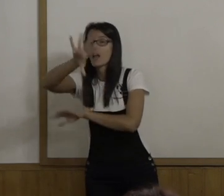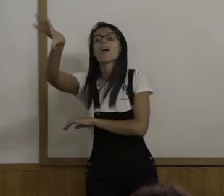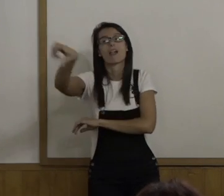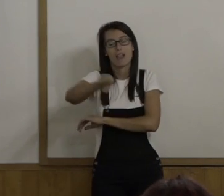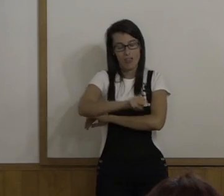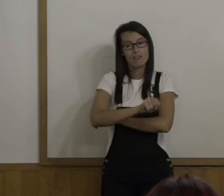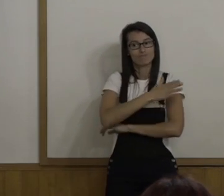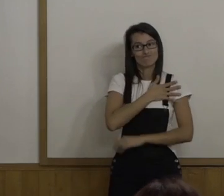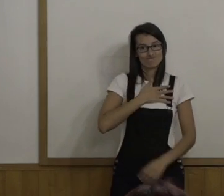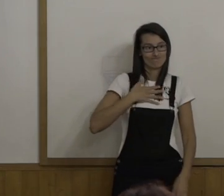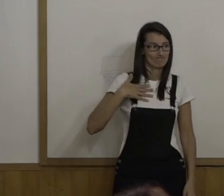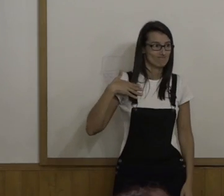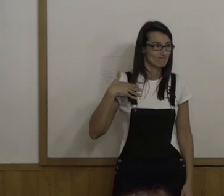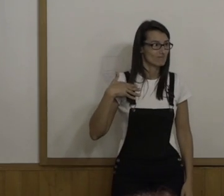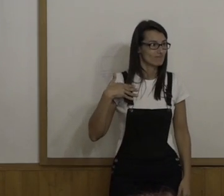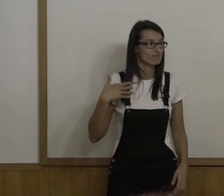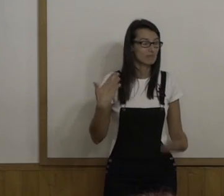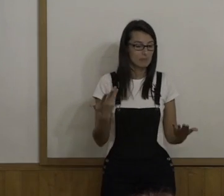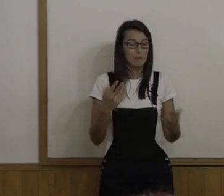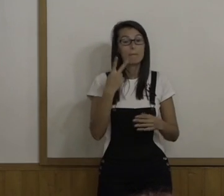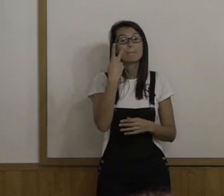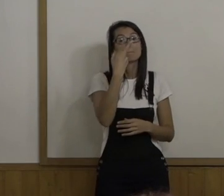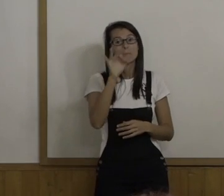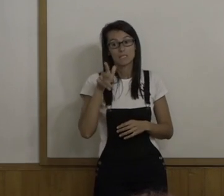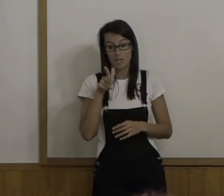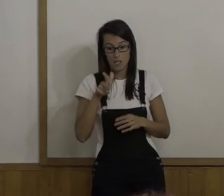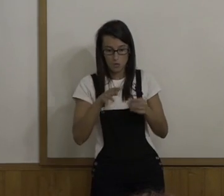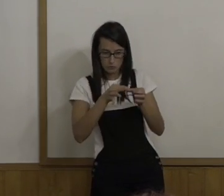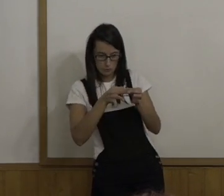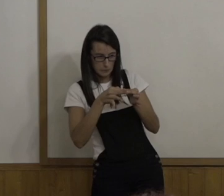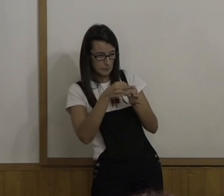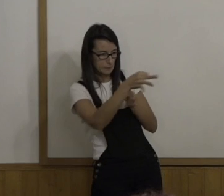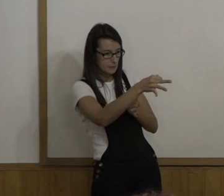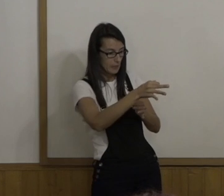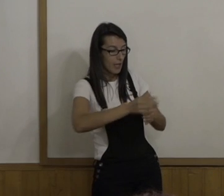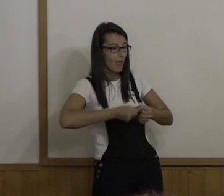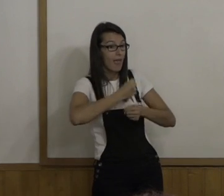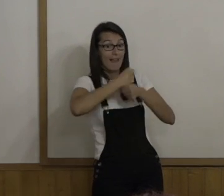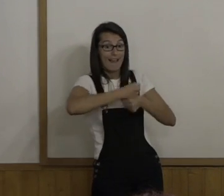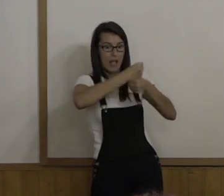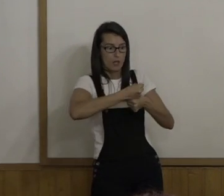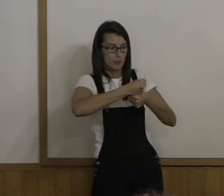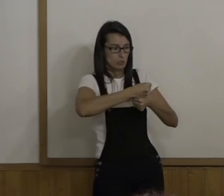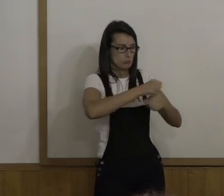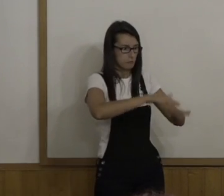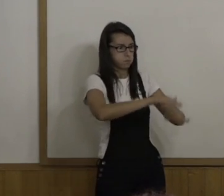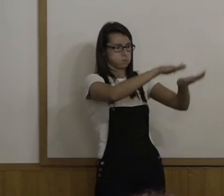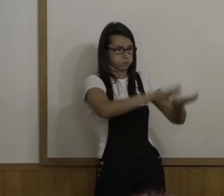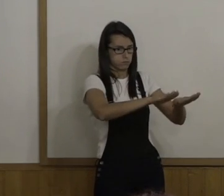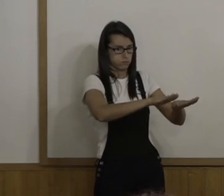quiso llevarse las reliquias. Y resulta que a 20 kilómetros de aquí los caballos pararon en seco. Y entonces no